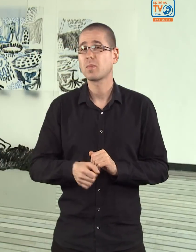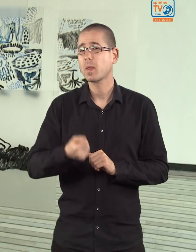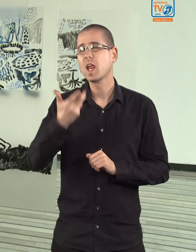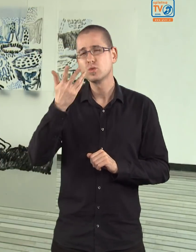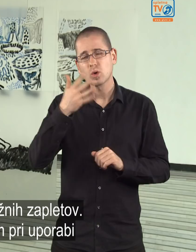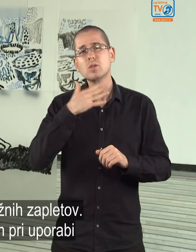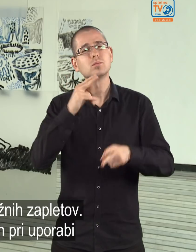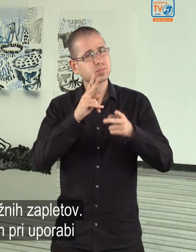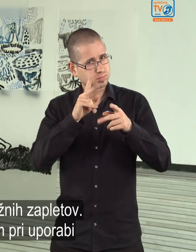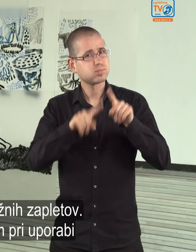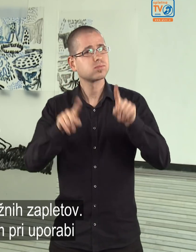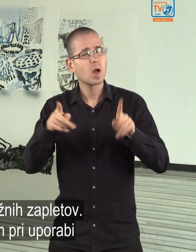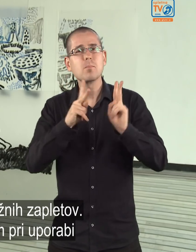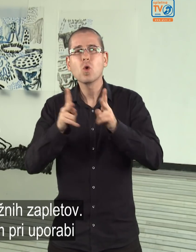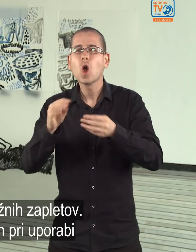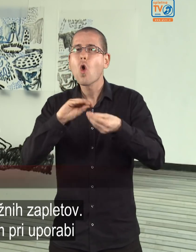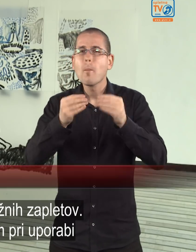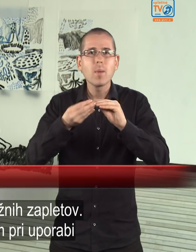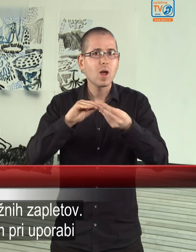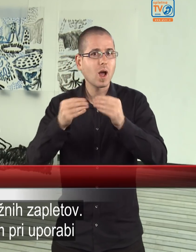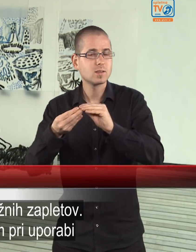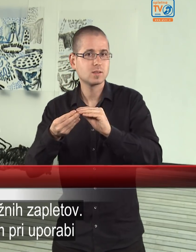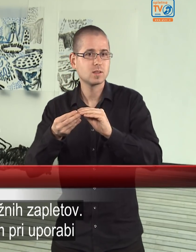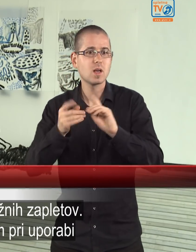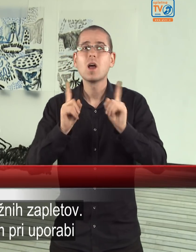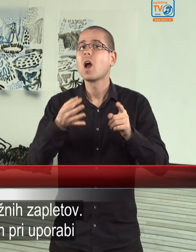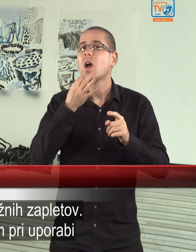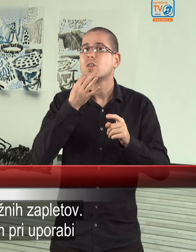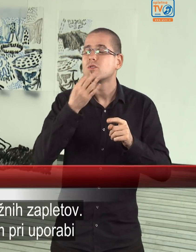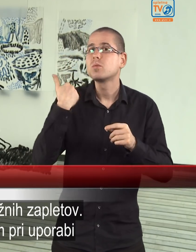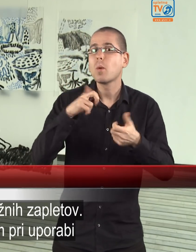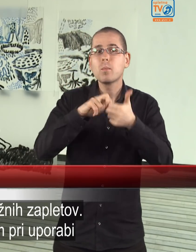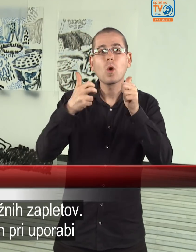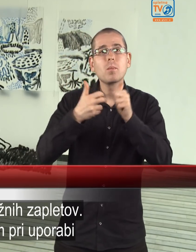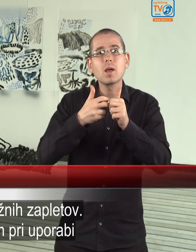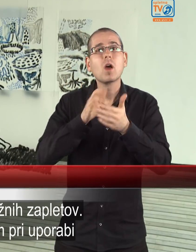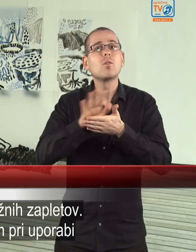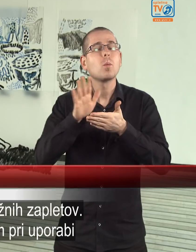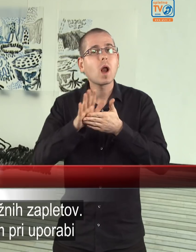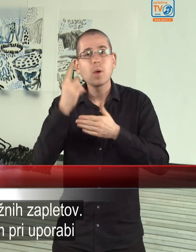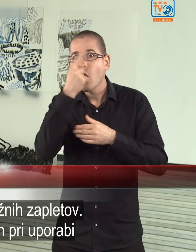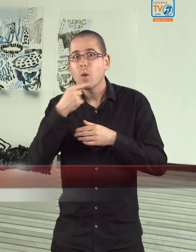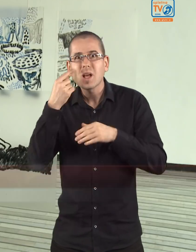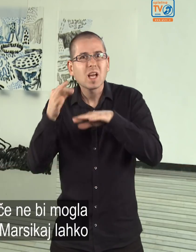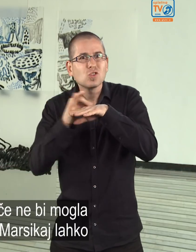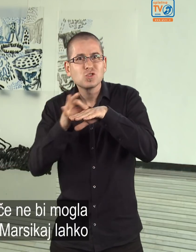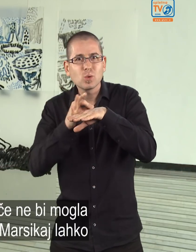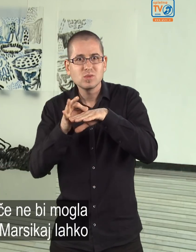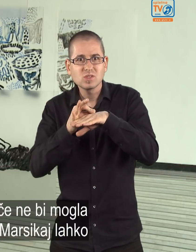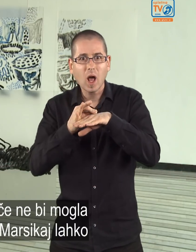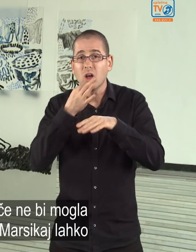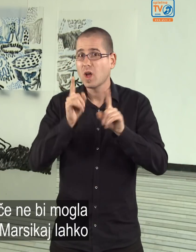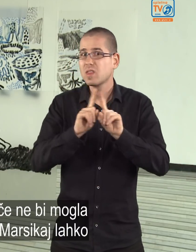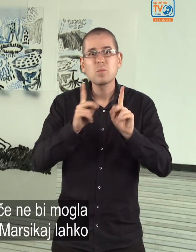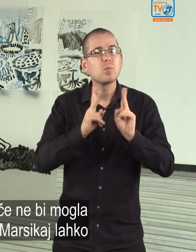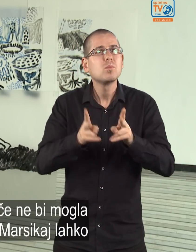In toliko je možnih komplikacij, kaj če bi bil problem v uporabi obraznega živca, kaj če ne